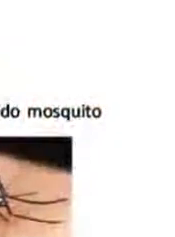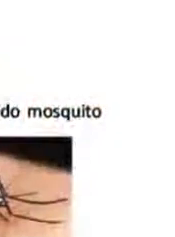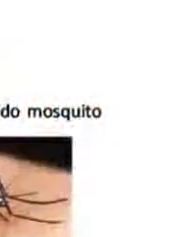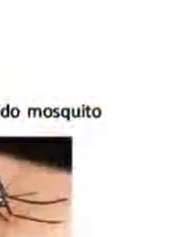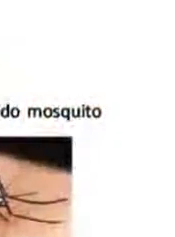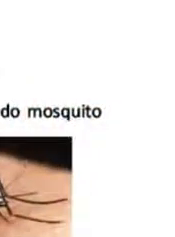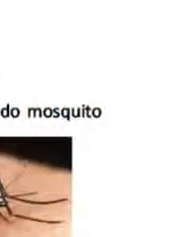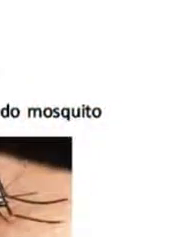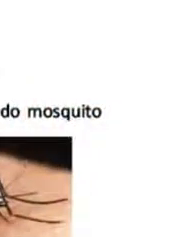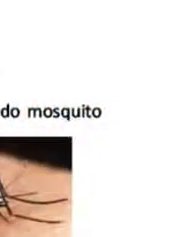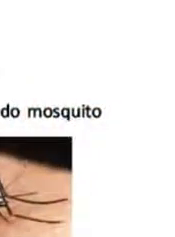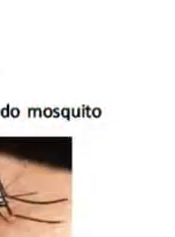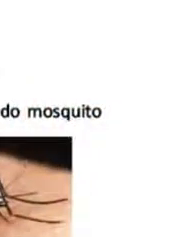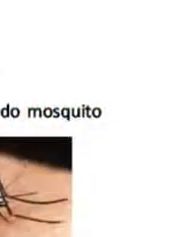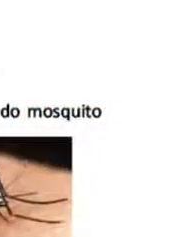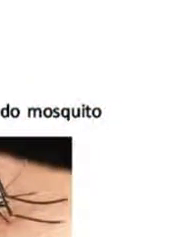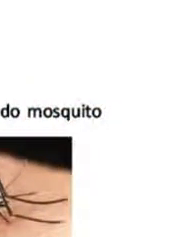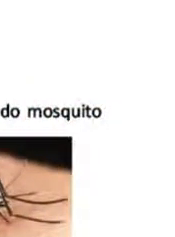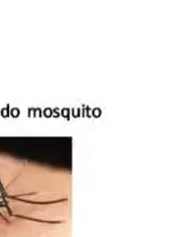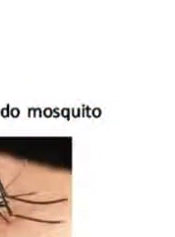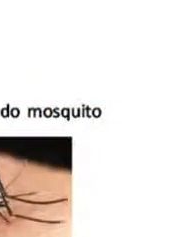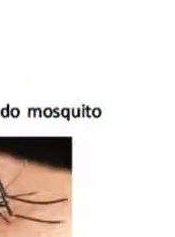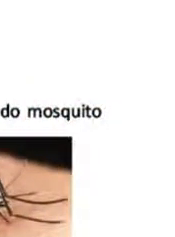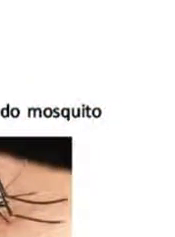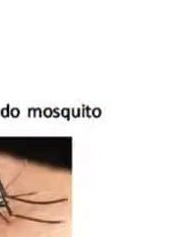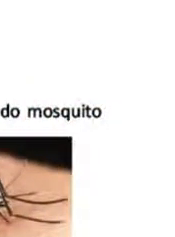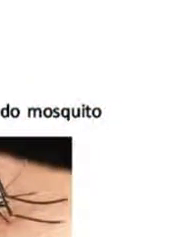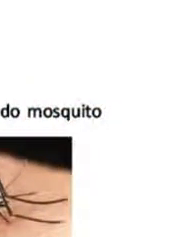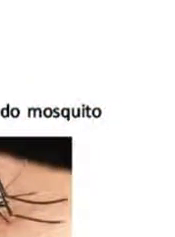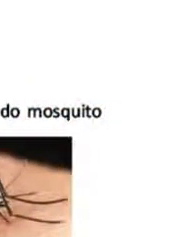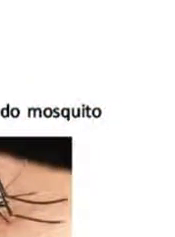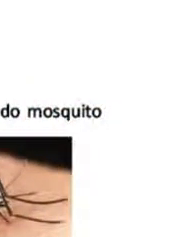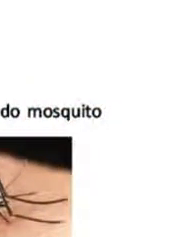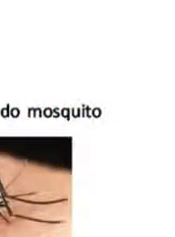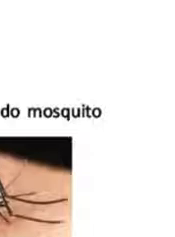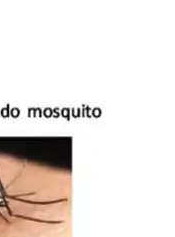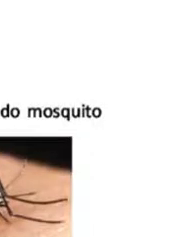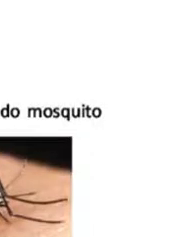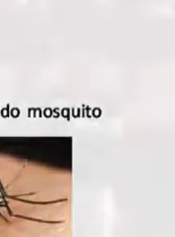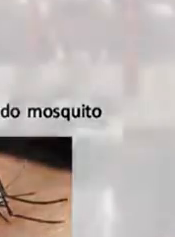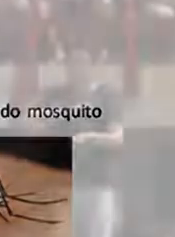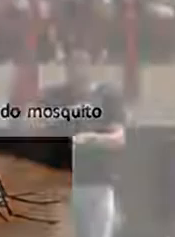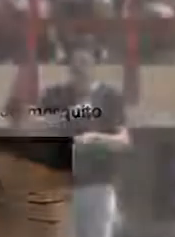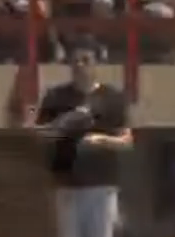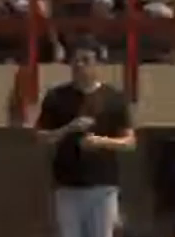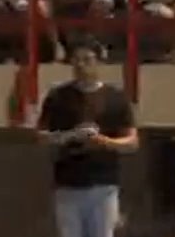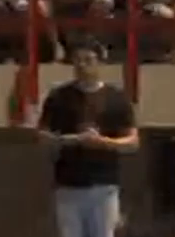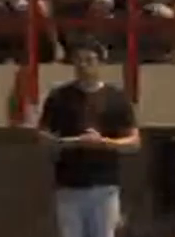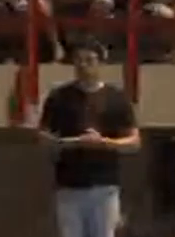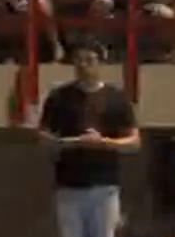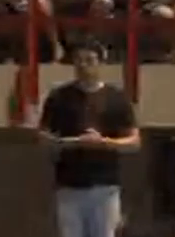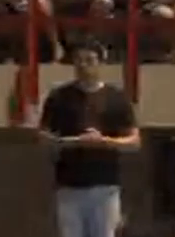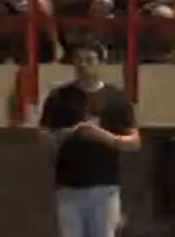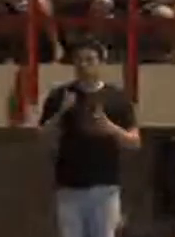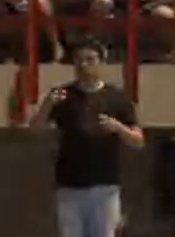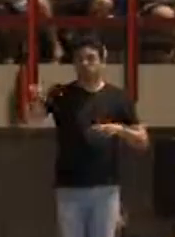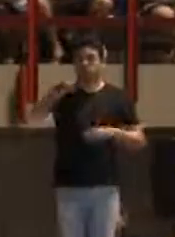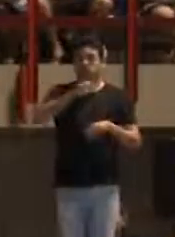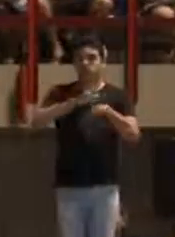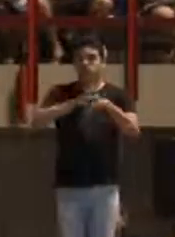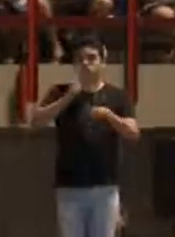aí é um conhecido nosso, toda vida que chove, né? Que doença é essa? Quem aqui já